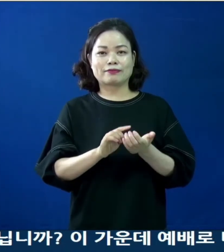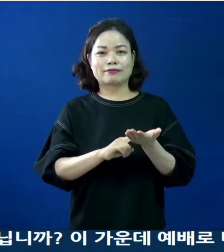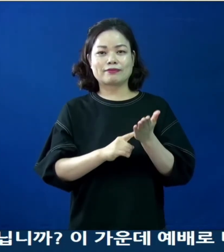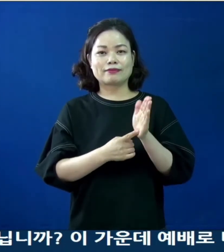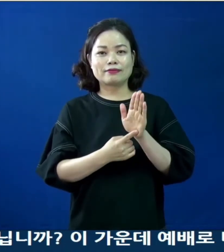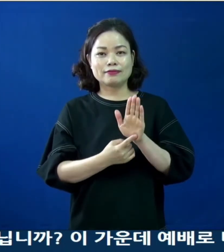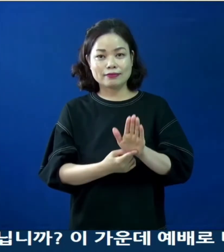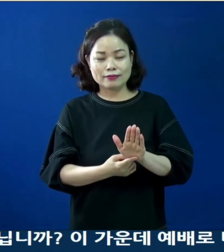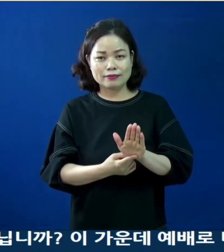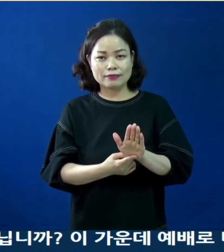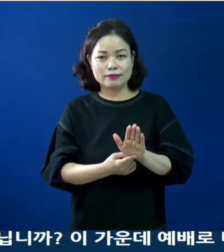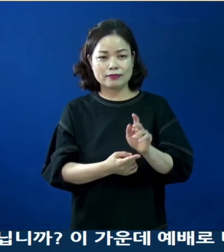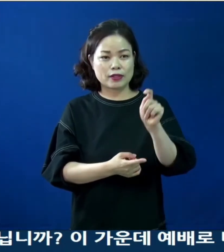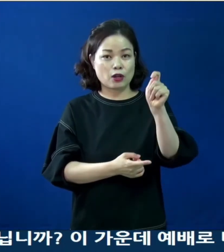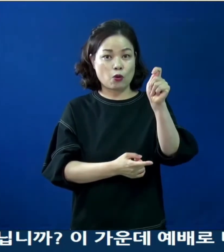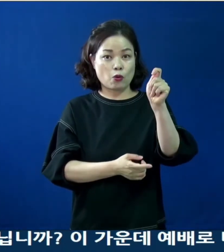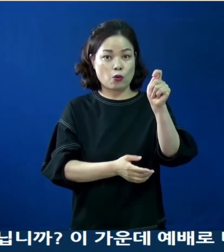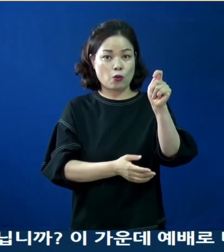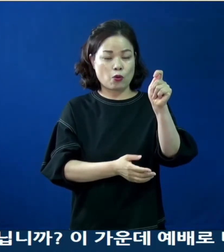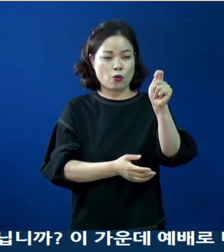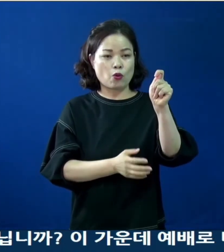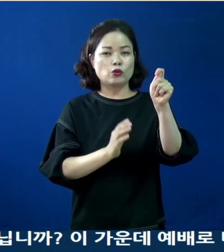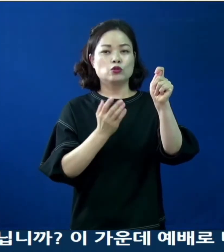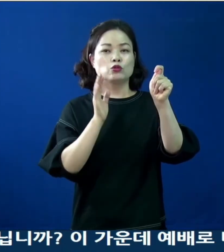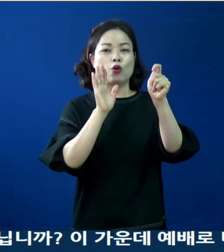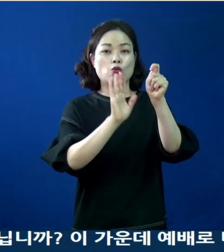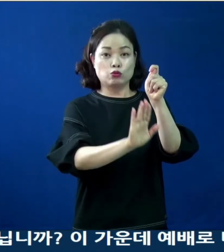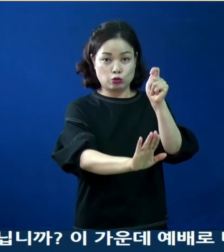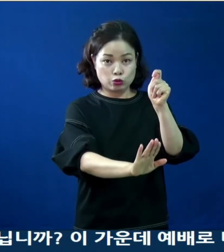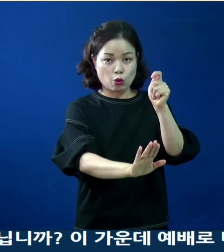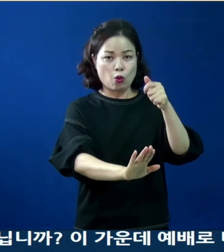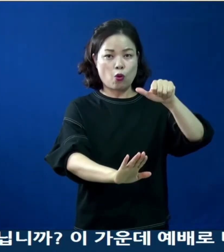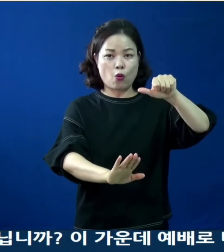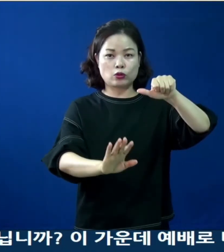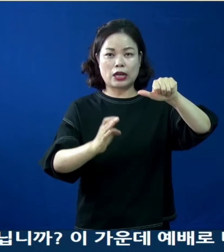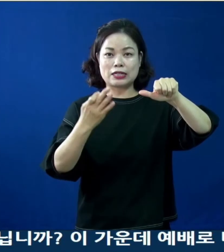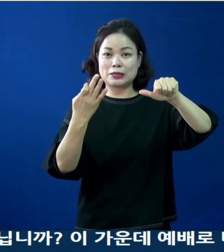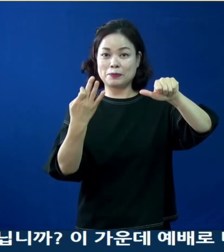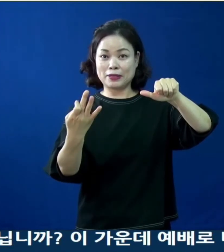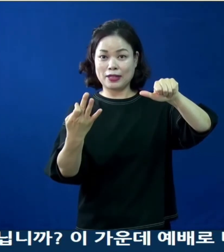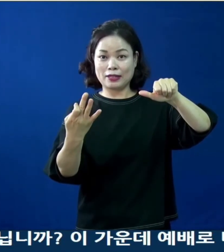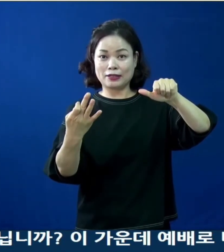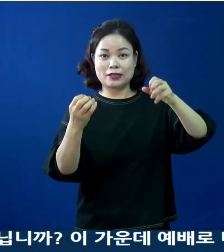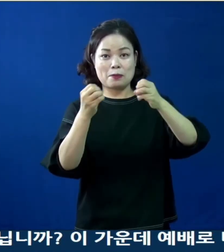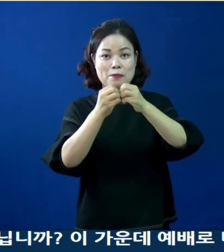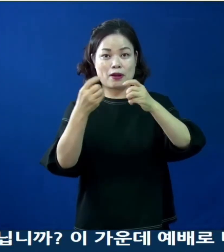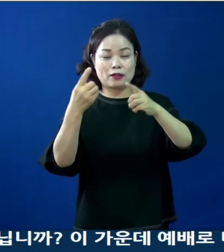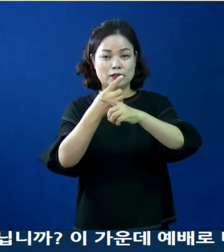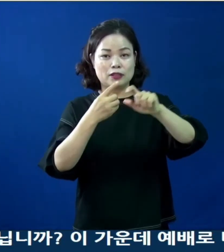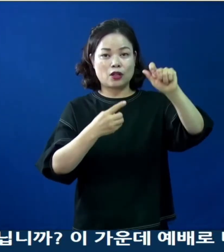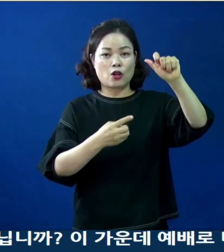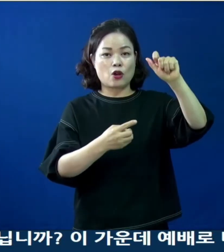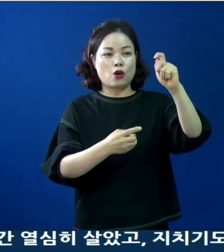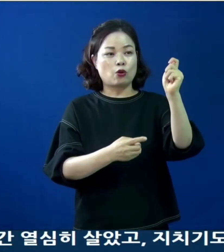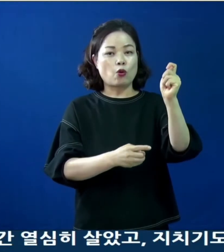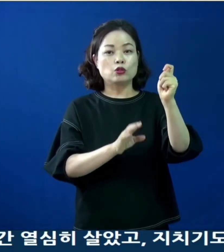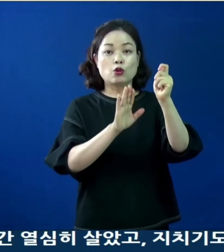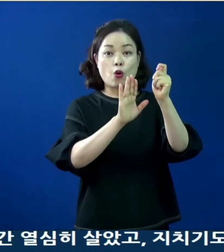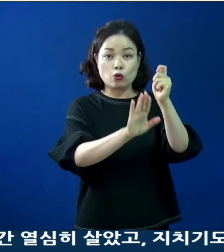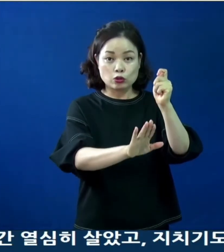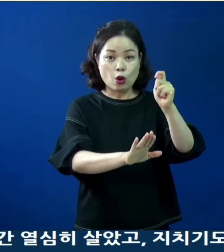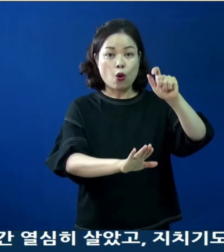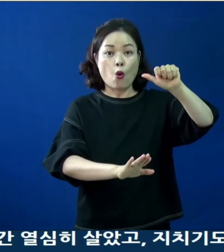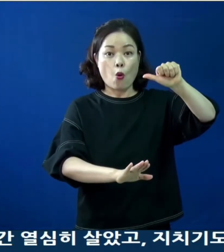표현이 고린도 후서 5장 14절에는 더 생생하게 번역이 되고 있어요. 고린도 후서 5장 14절